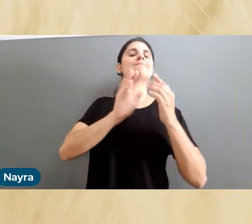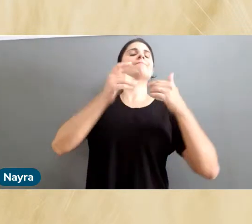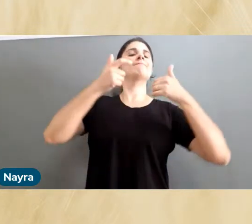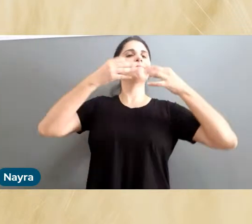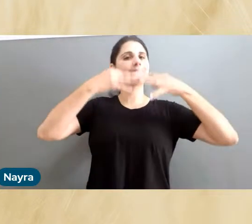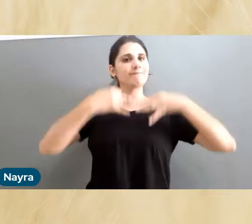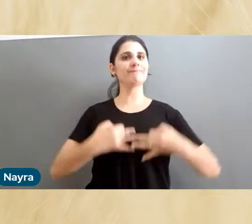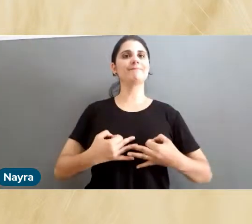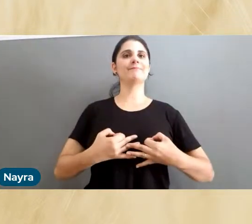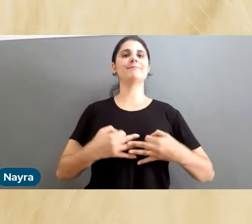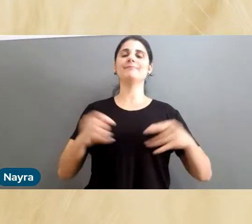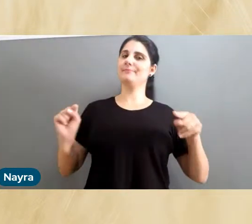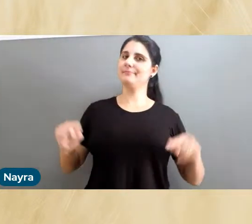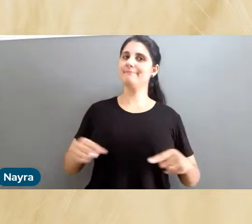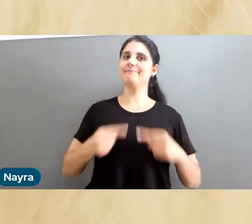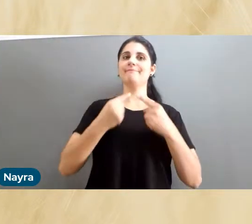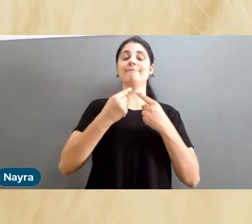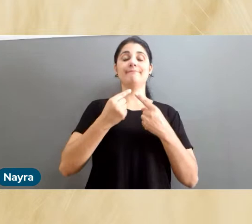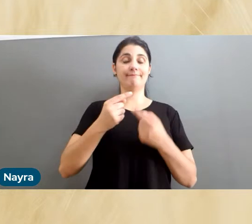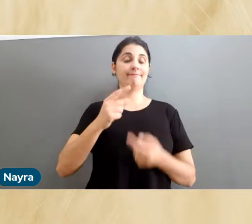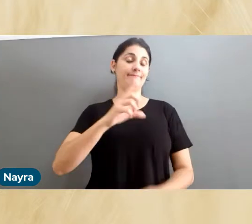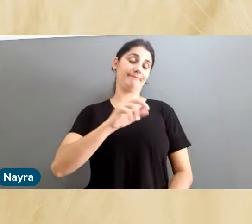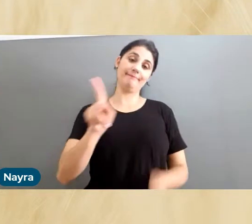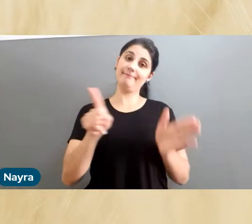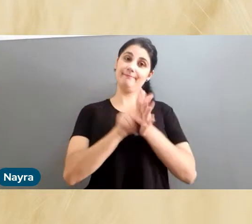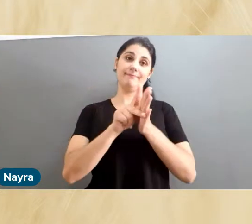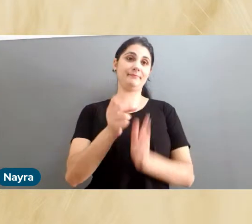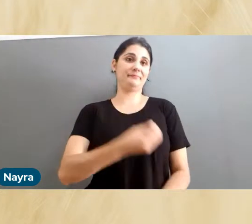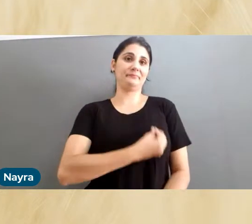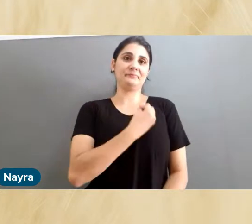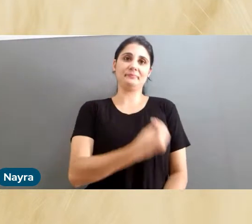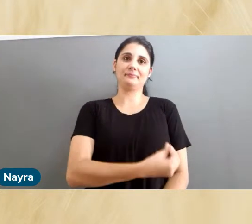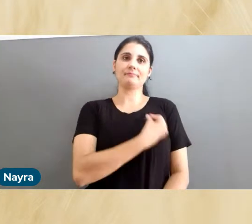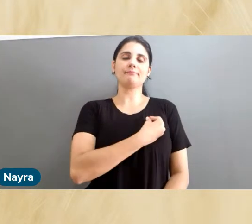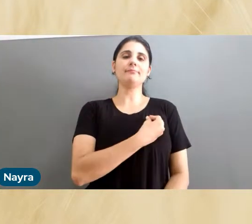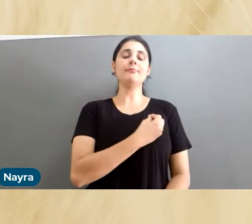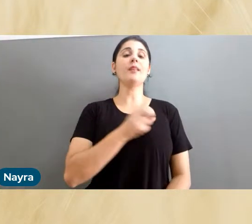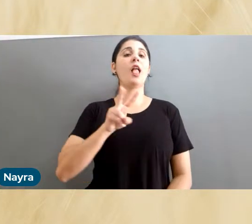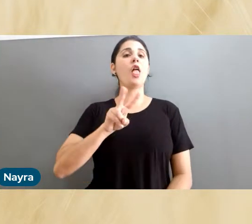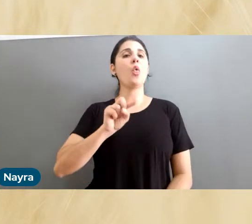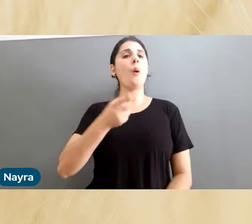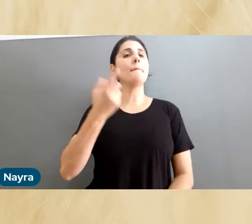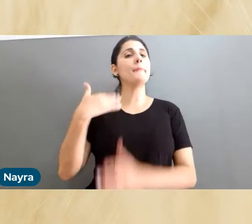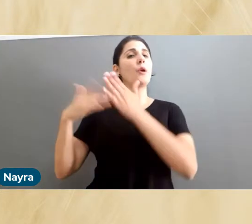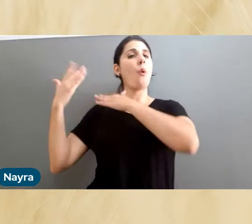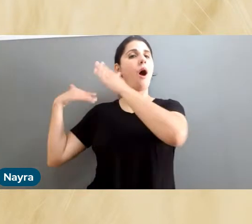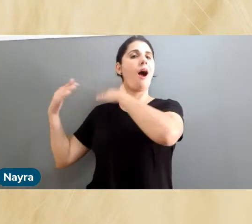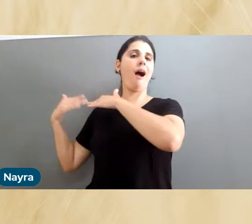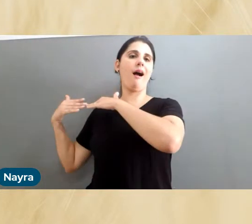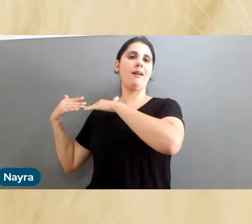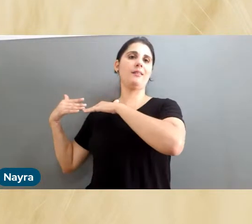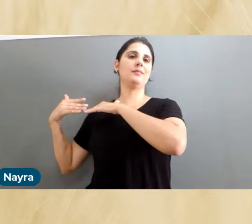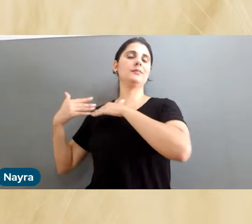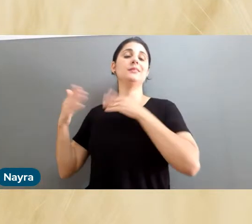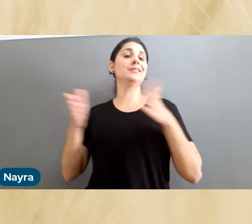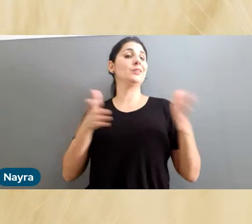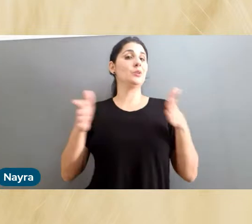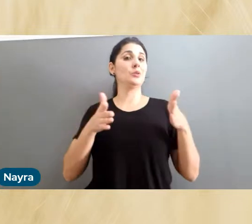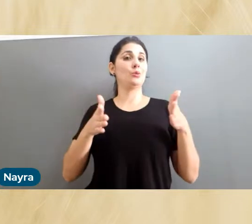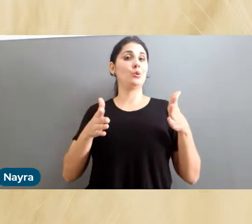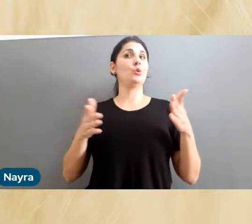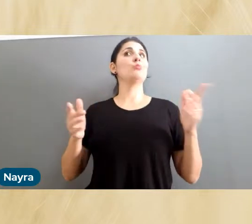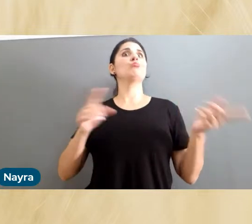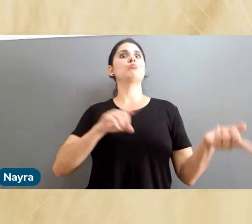os desafios que vêm pela frente. E há 2000 anos atrás, nós vivemos um momento também de